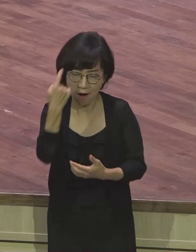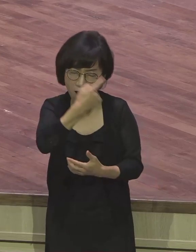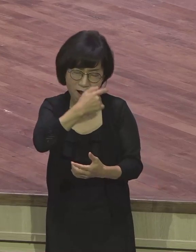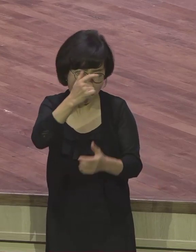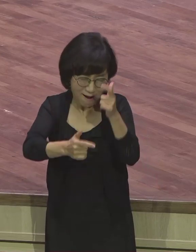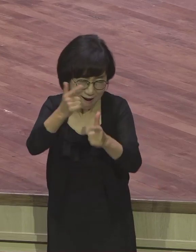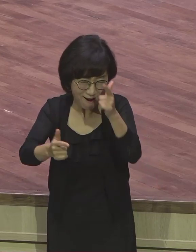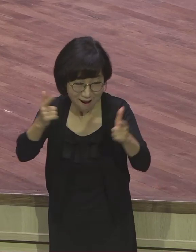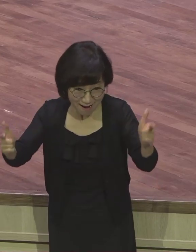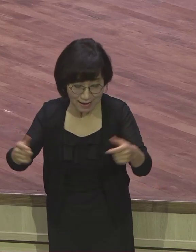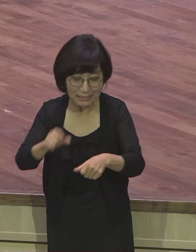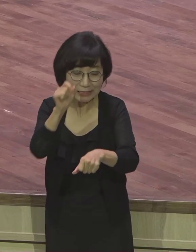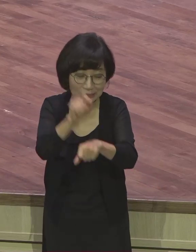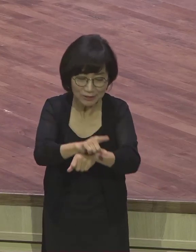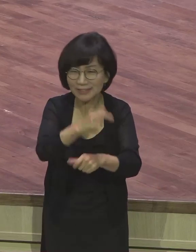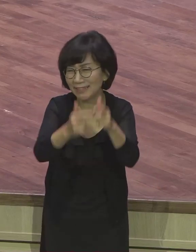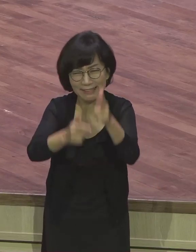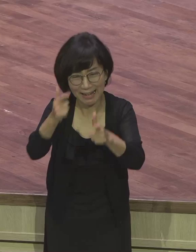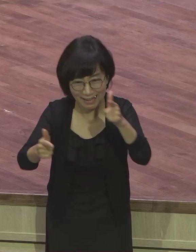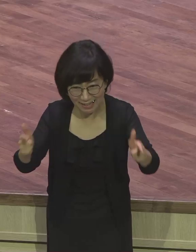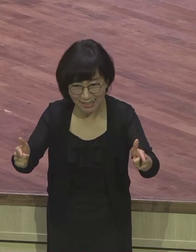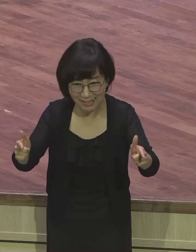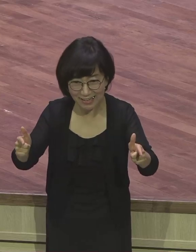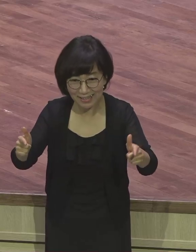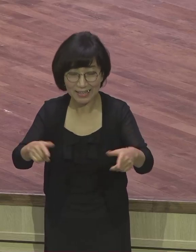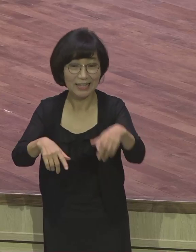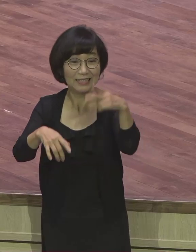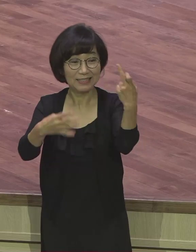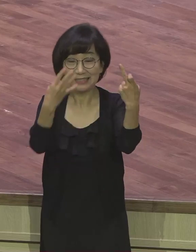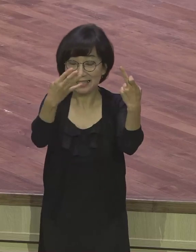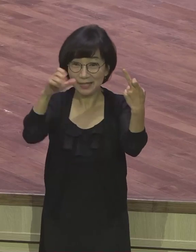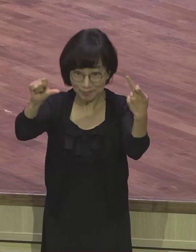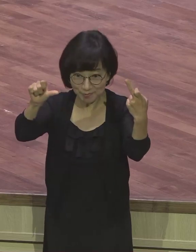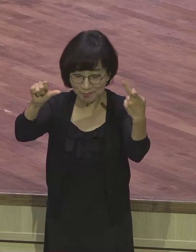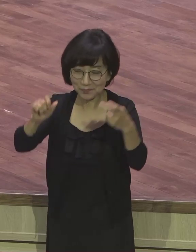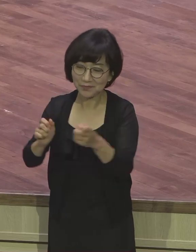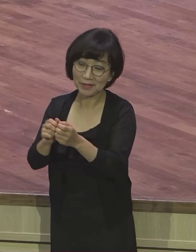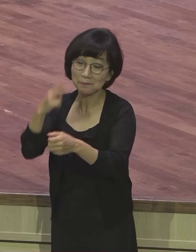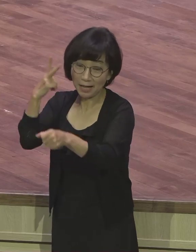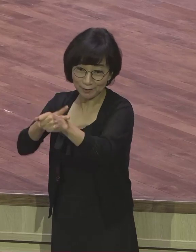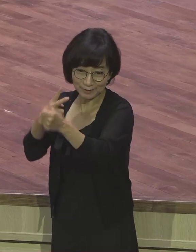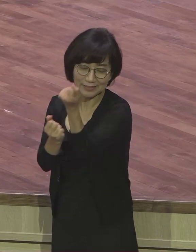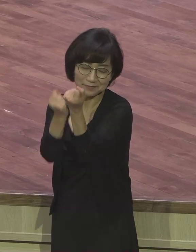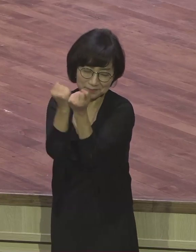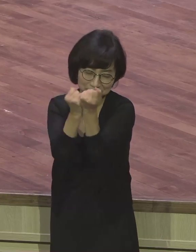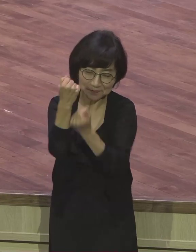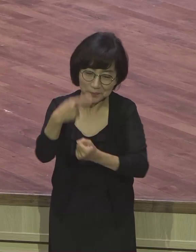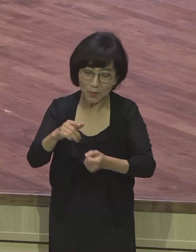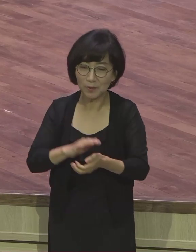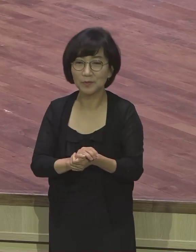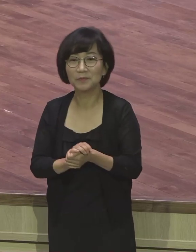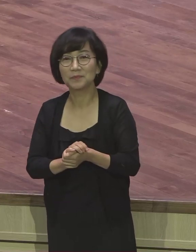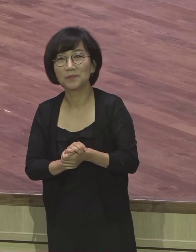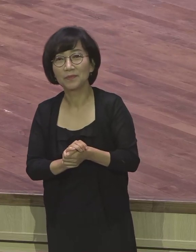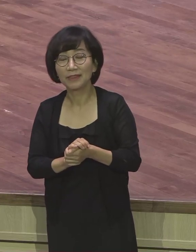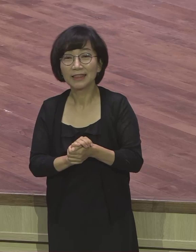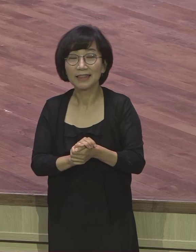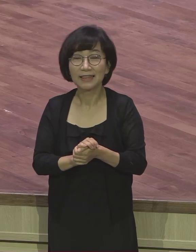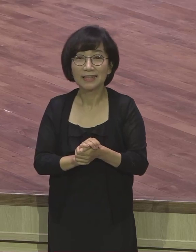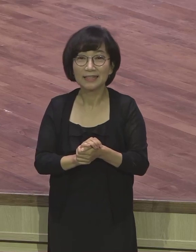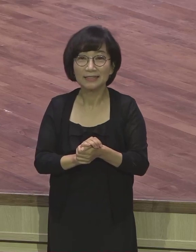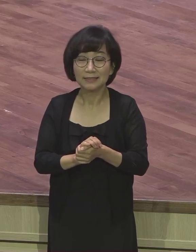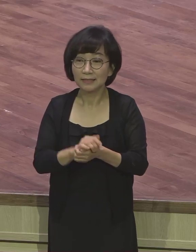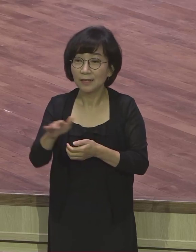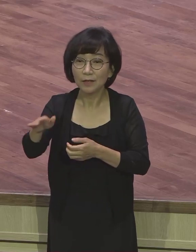거예요. 사실로 어제에 보면 바울은 사람의 몸을 예를 들어서 교회 구성원들에 대해서 모두가 그리스도